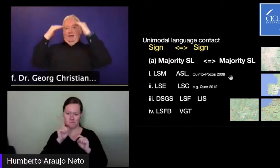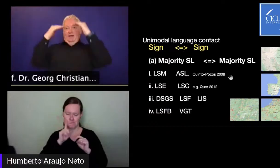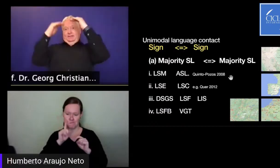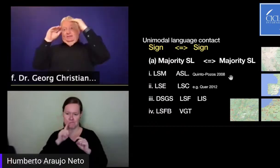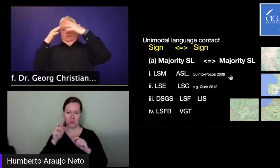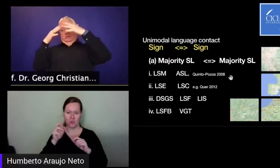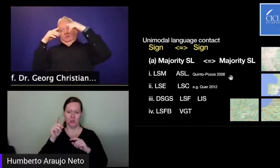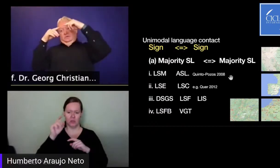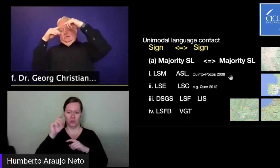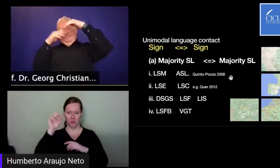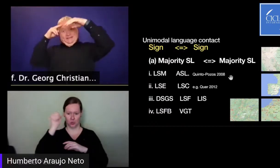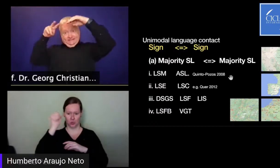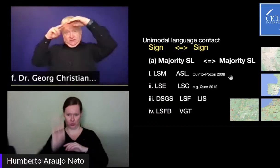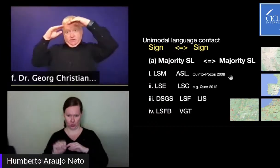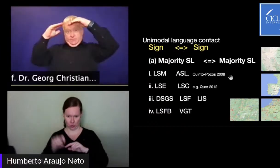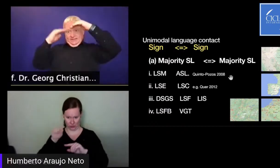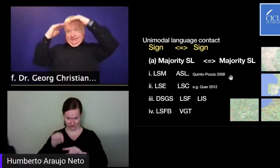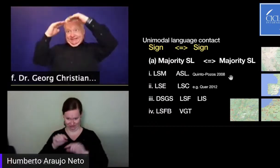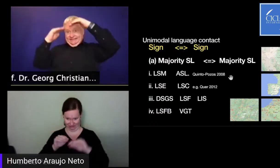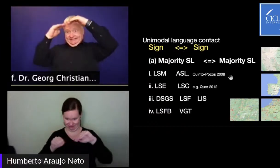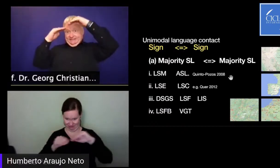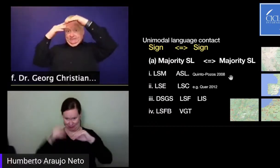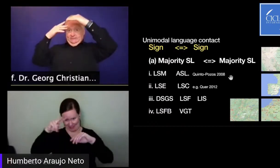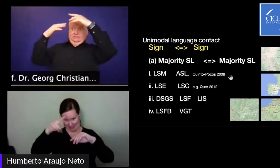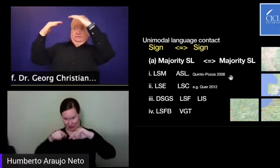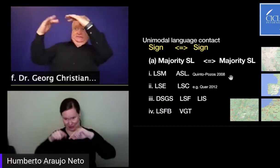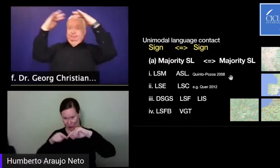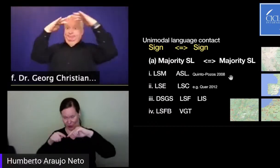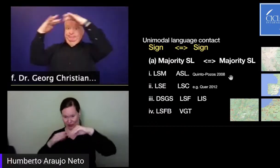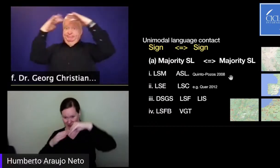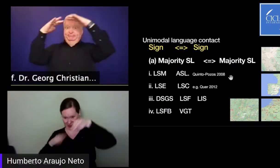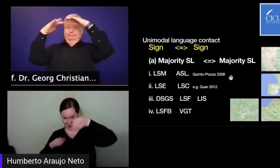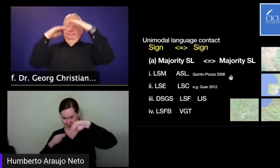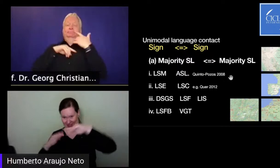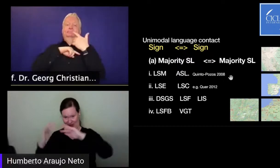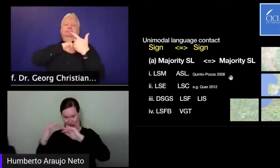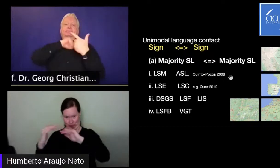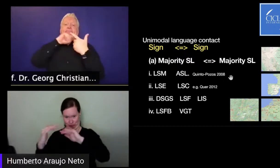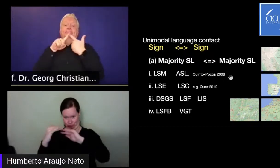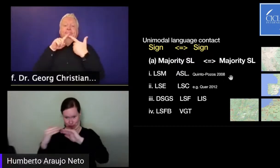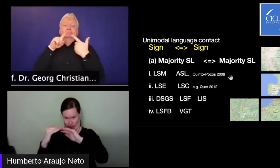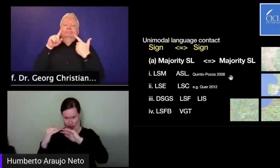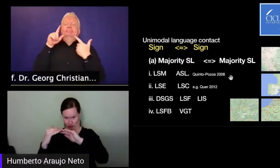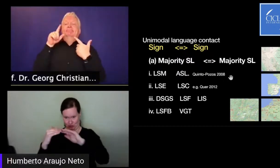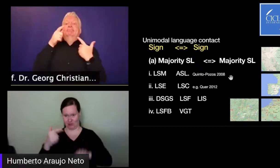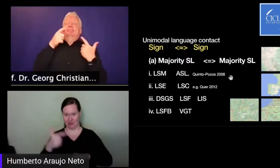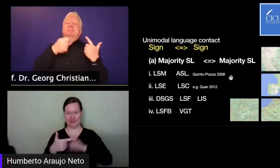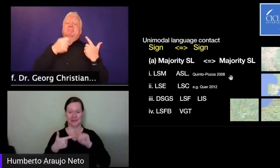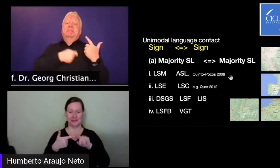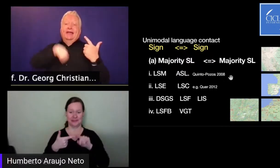tem outro caso aí que aparece no sul dos Estados Unidos.